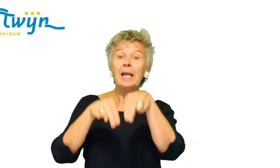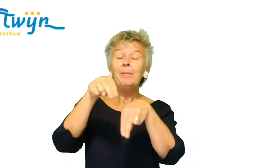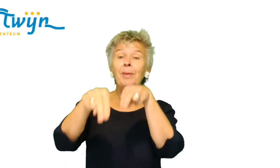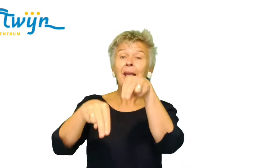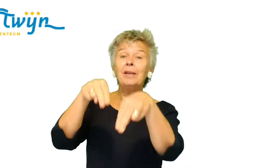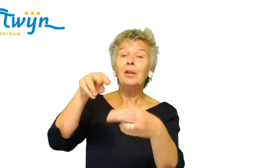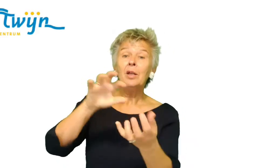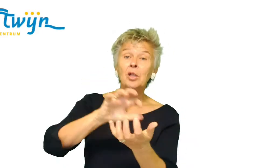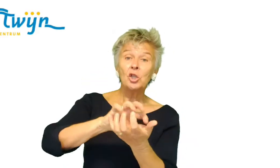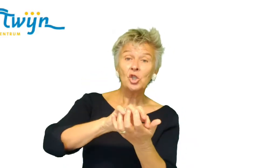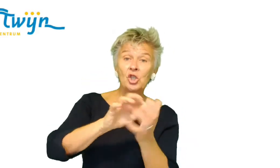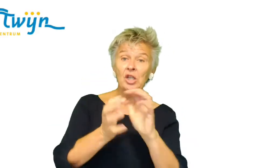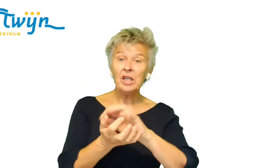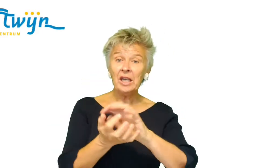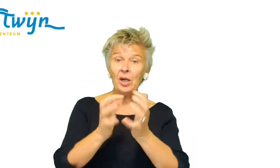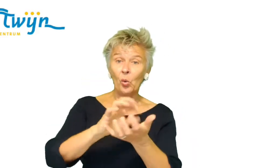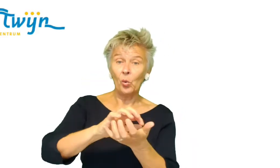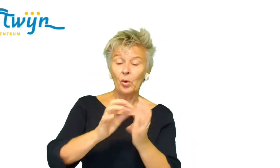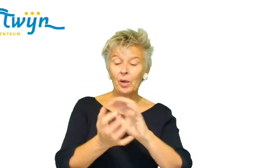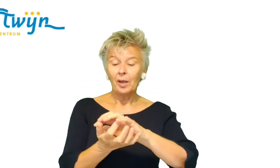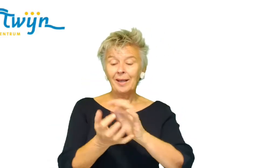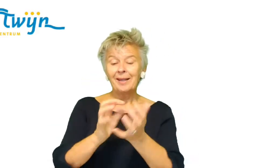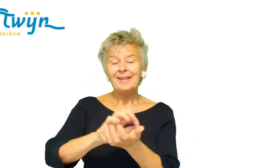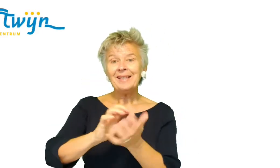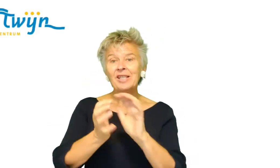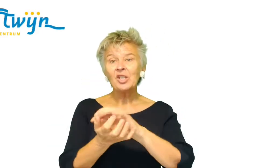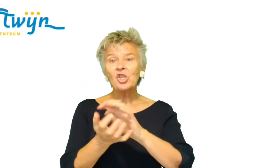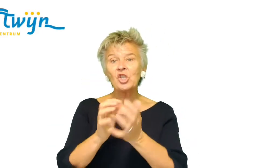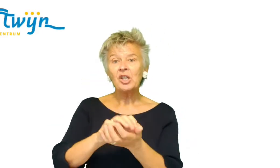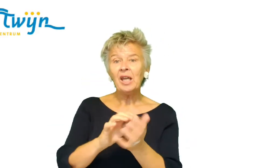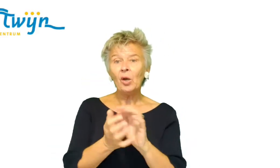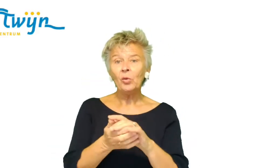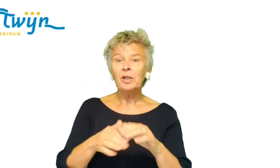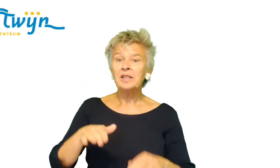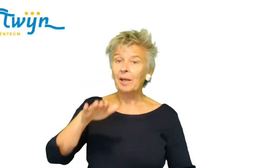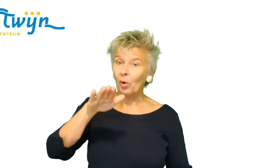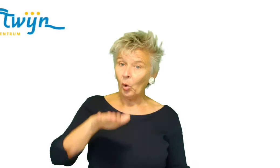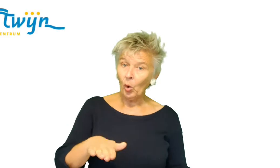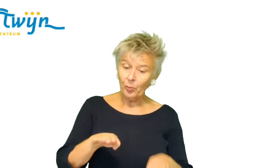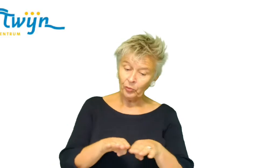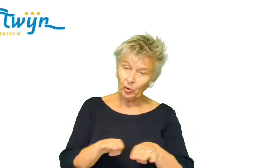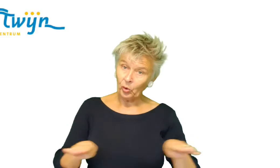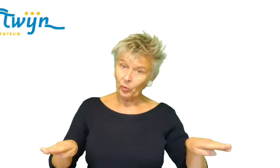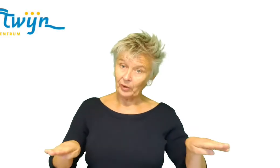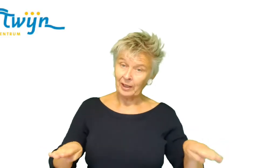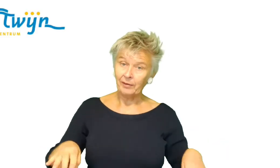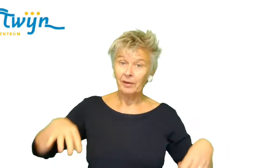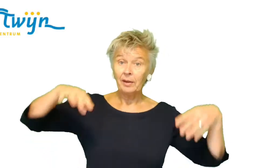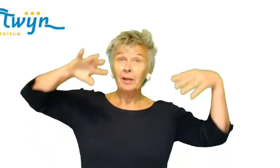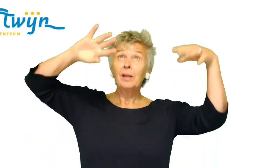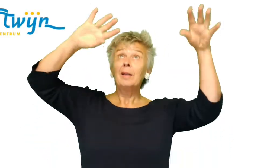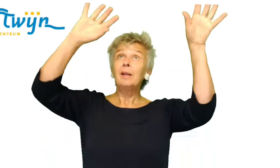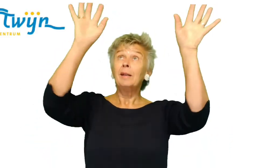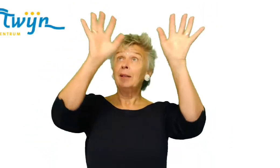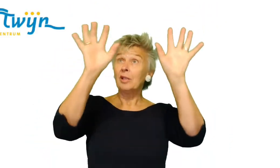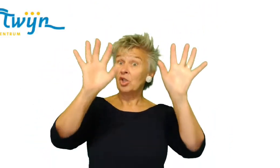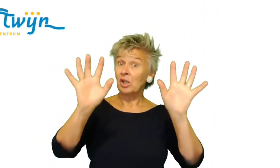Liep in de sneeuw. Dit is de sneeuw die zeg maar op de grond ligt. Dit is